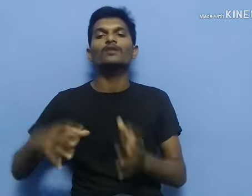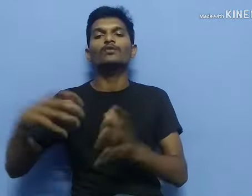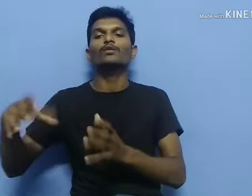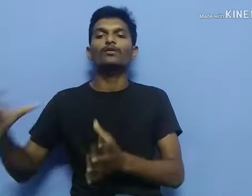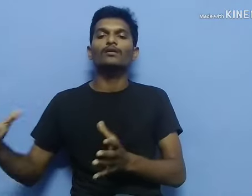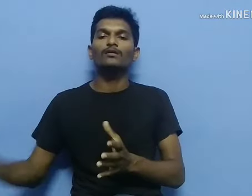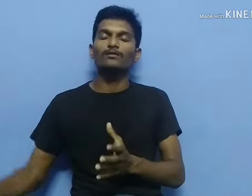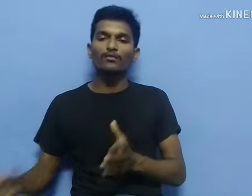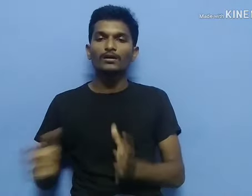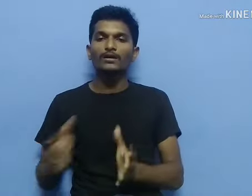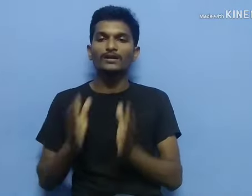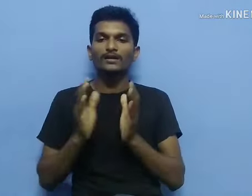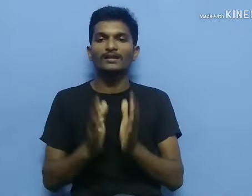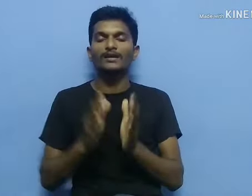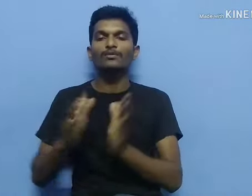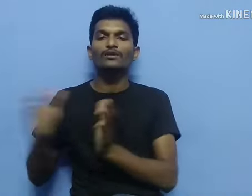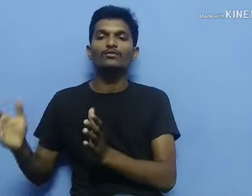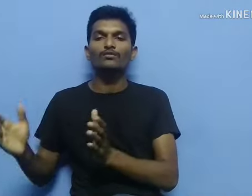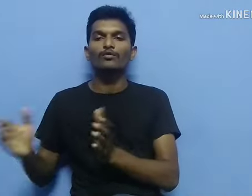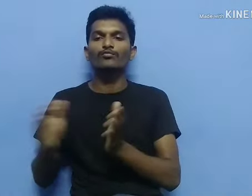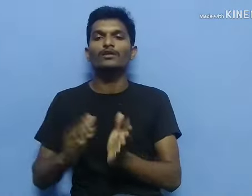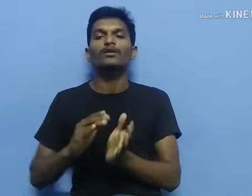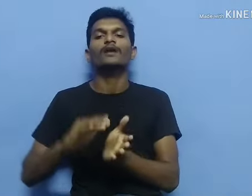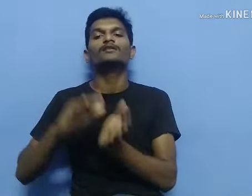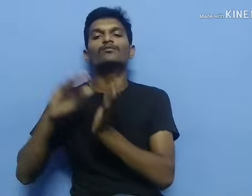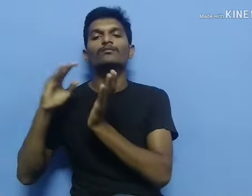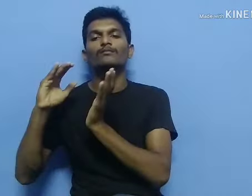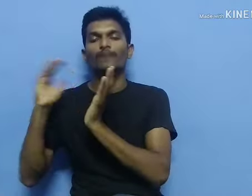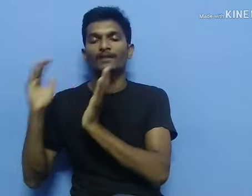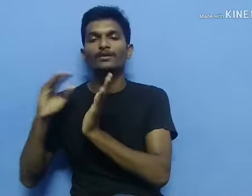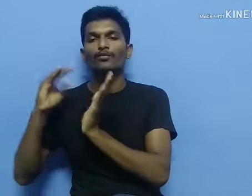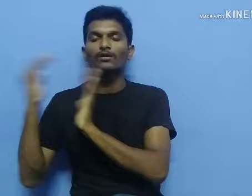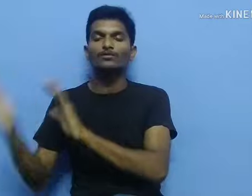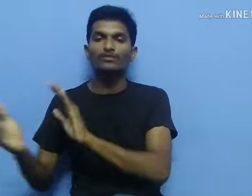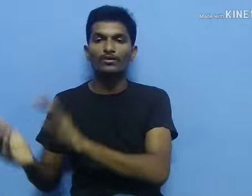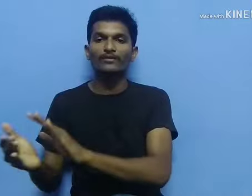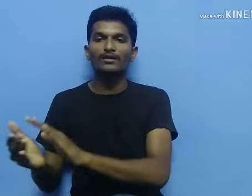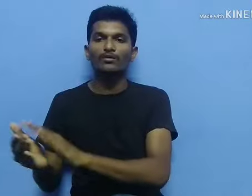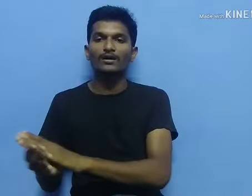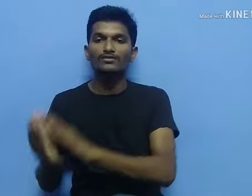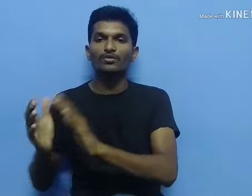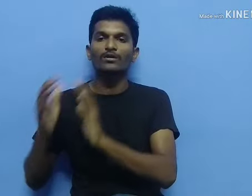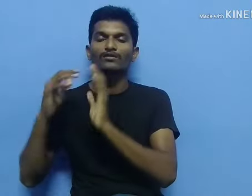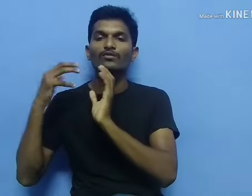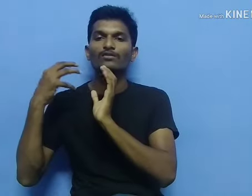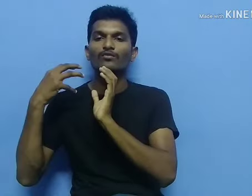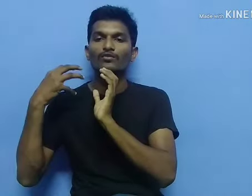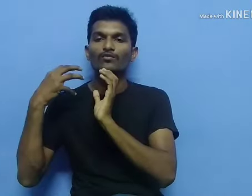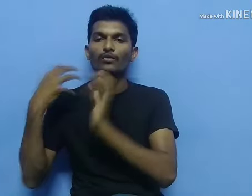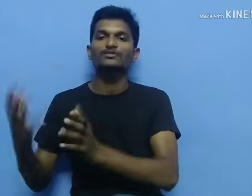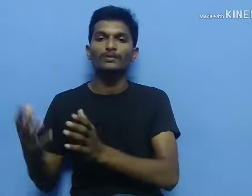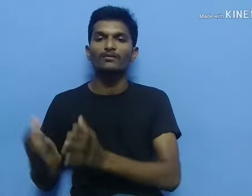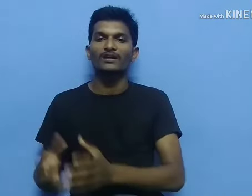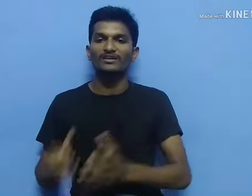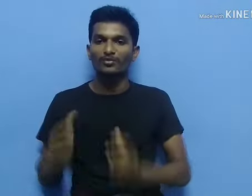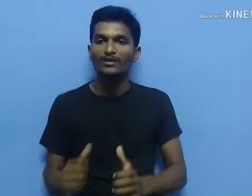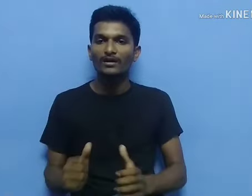உங்களை போக்குல உங்க நீங்க எப்படி இருக்கணும்னு விரும்புறீங்களோ அது அந்த போக்குல வந்து உங்களை விட்டுருவாங்க. சோ உங்களை வந்து எதுவும் ஒரு ஃபோர்ஸ் பண்ண மாட்டாங்க, நீ இப்படிதான்